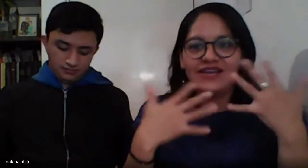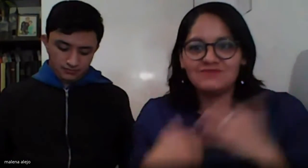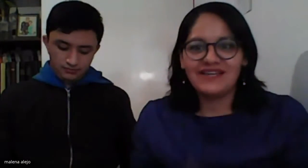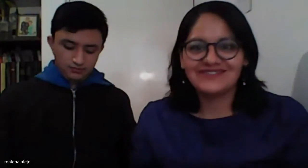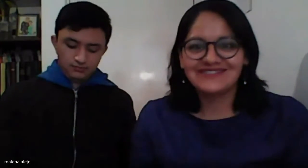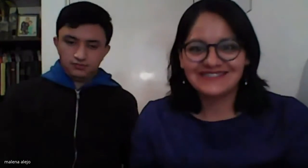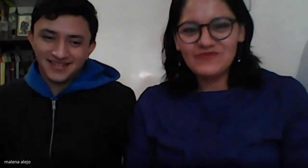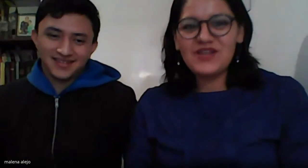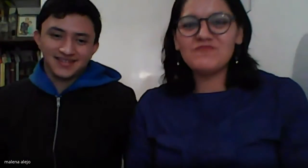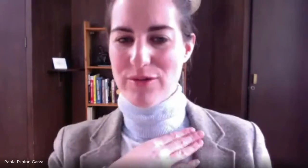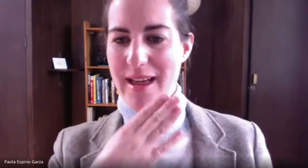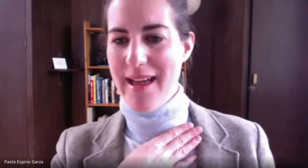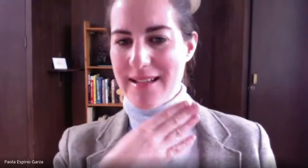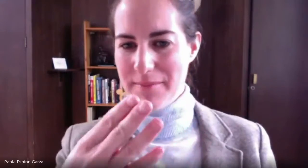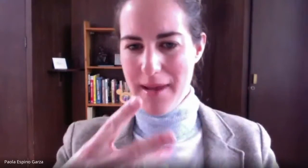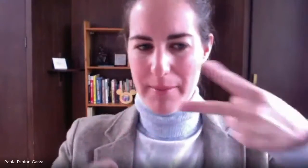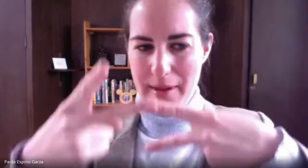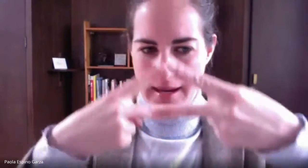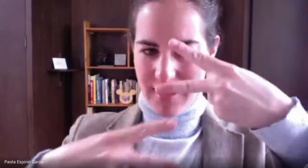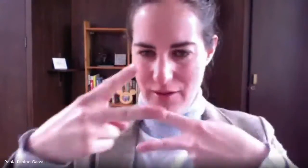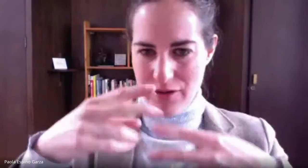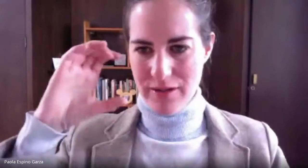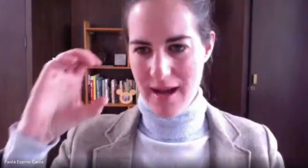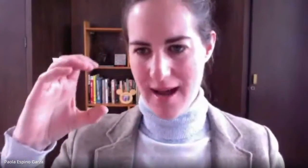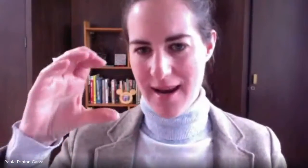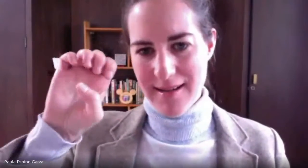las manos. También ustedes, bienvenidos al